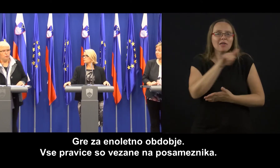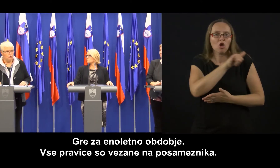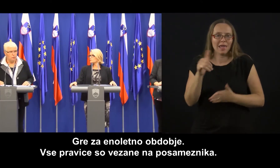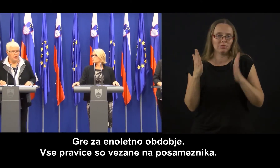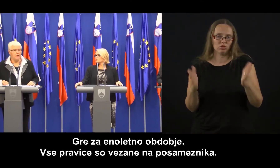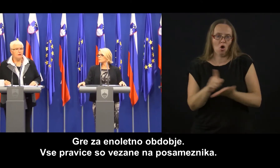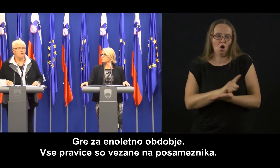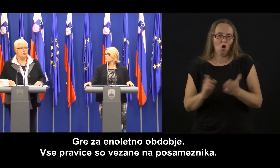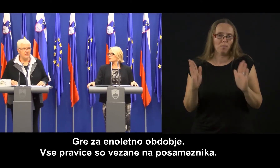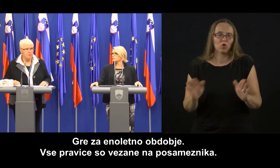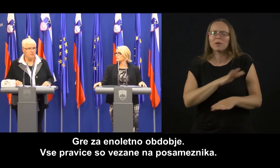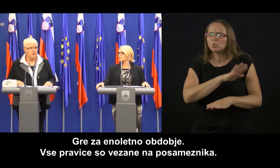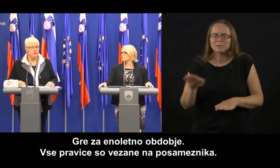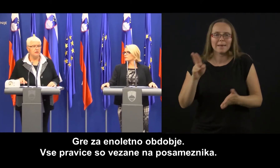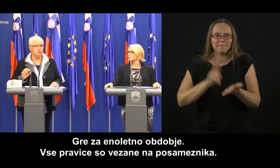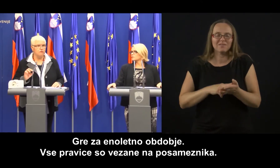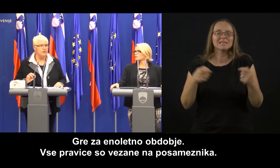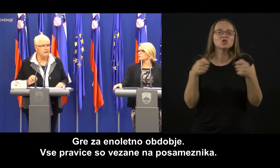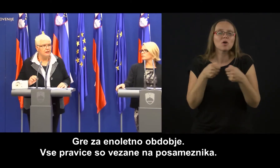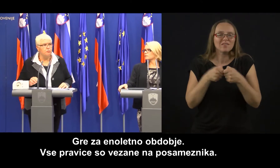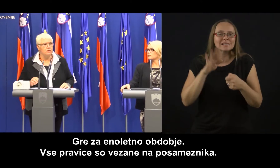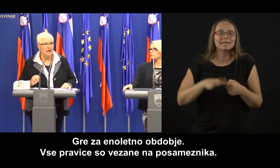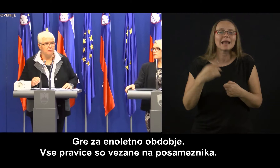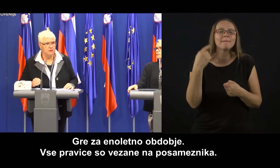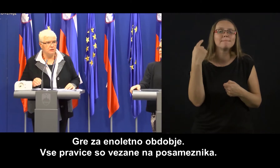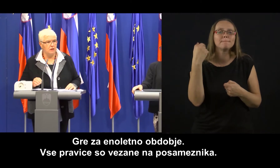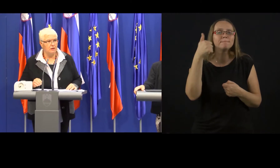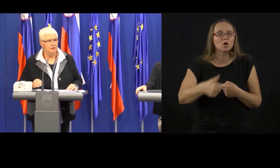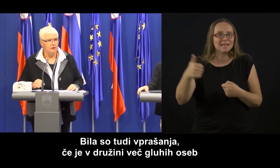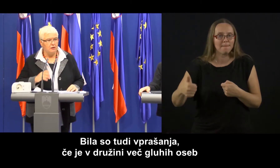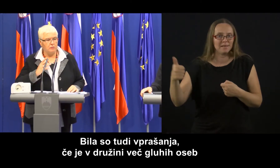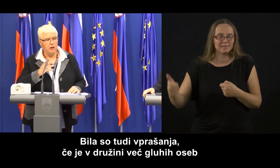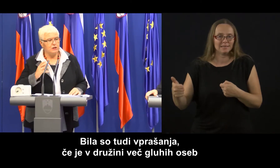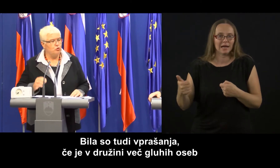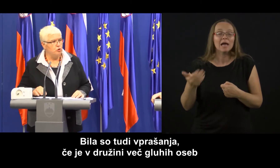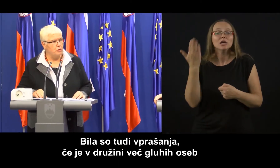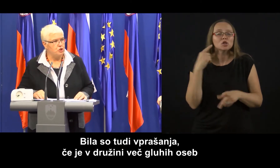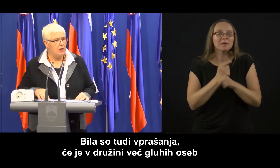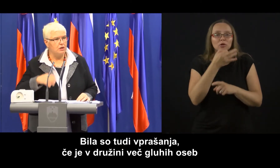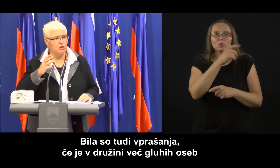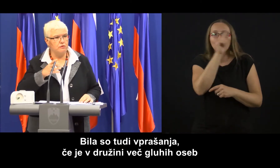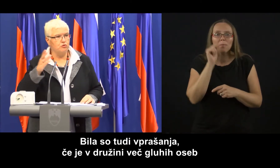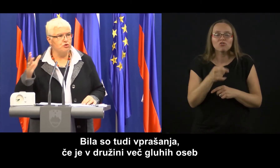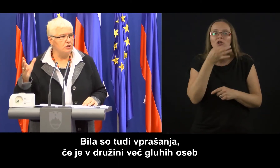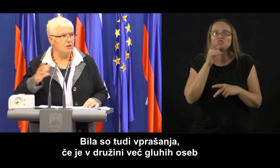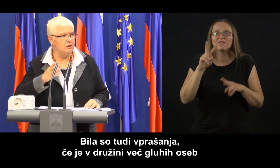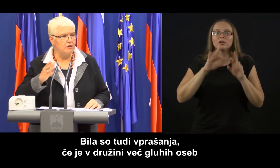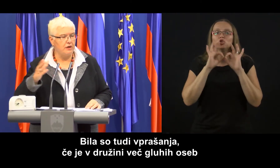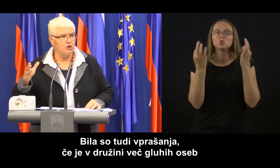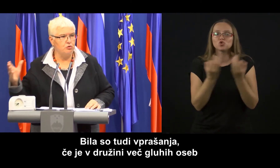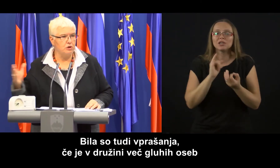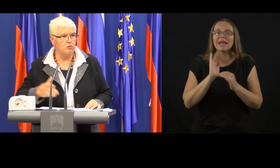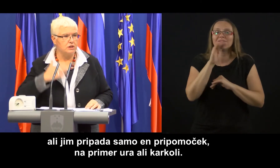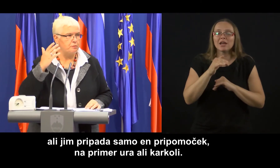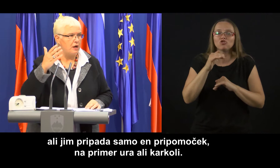enoletno obdobje. Vse pravice so vezane na posameznika. Bila so tudi vprašanja, če v družini je